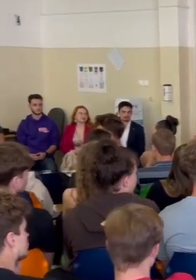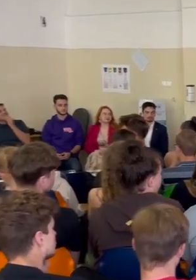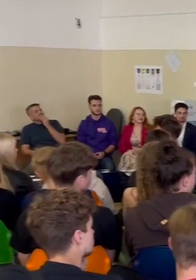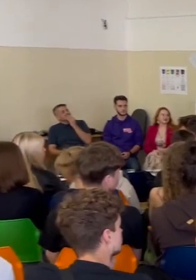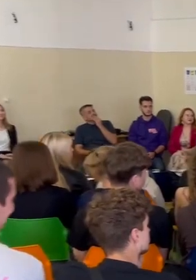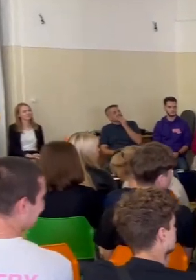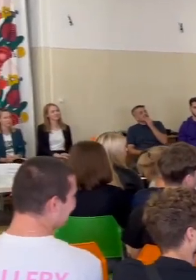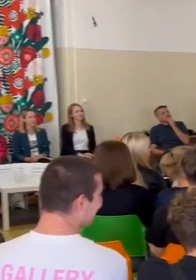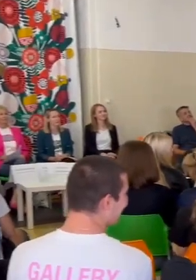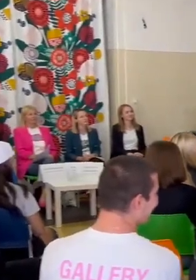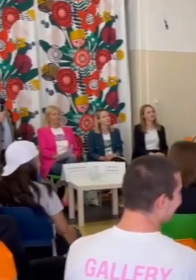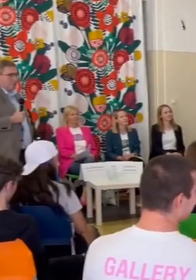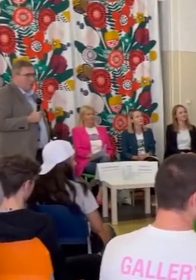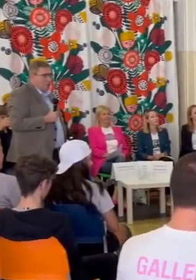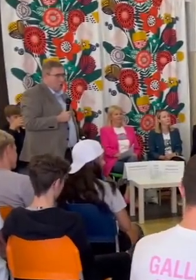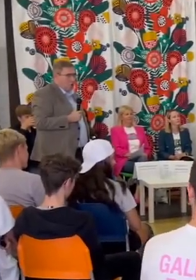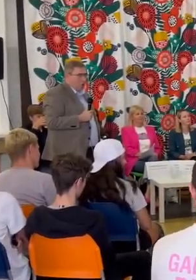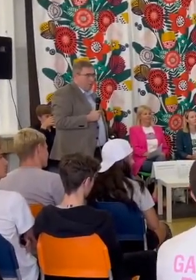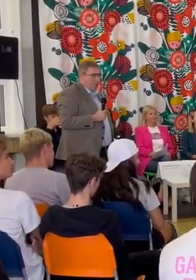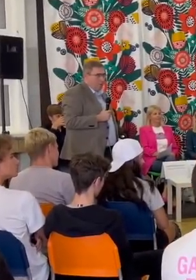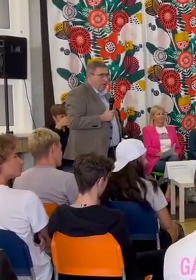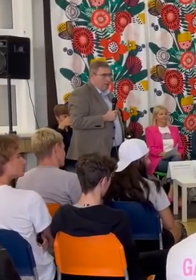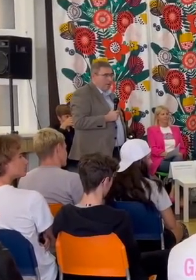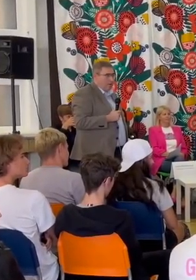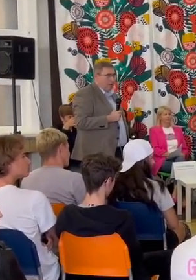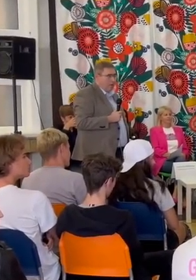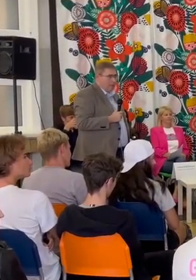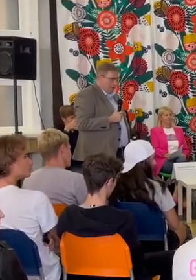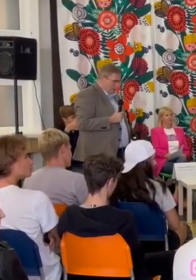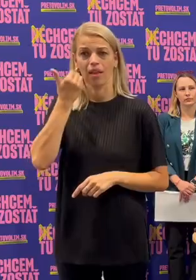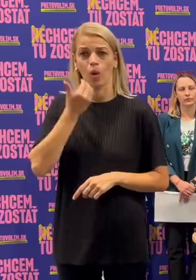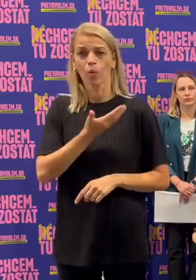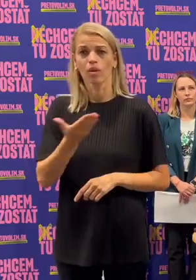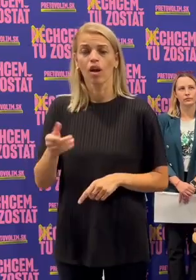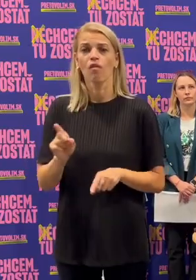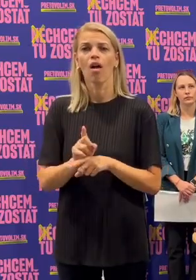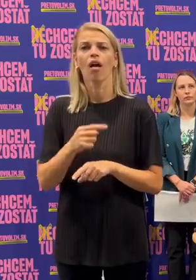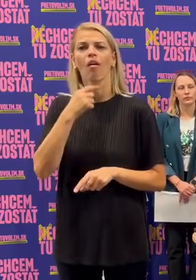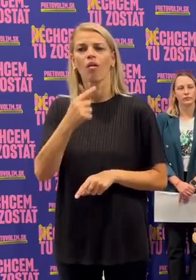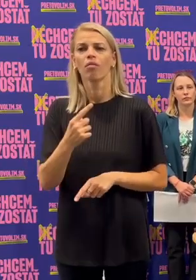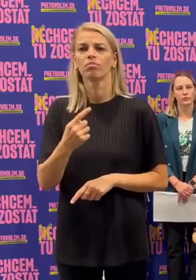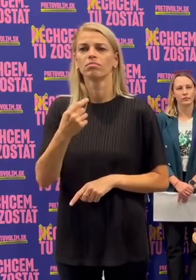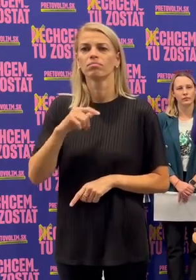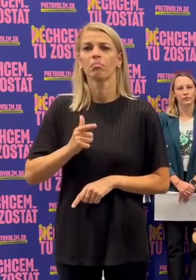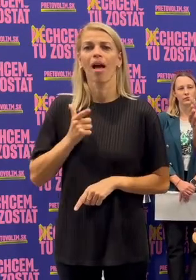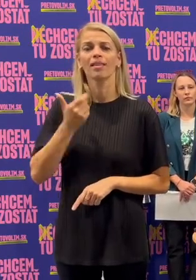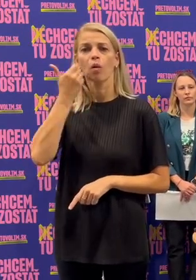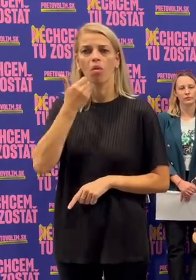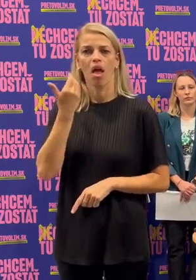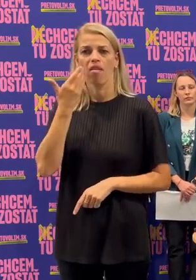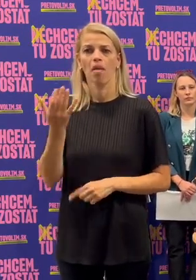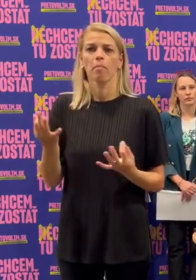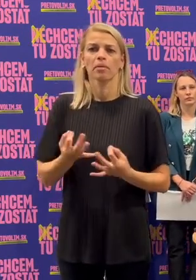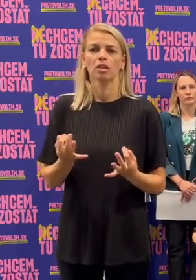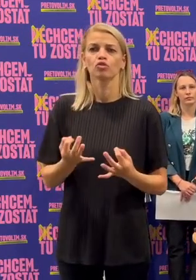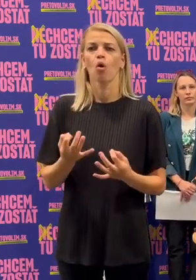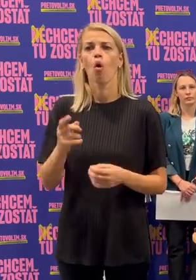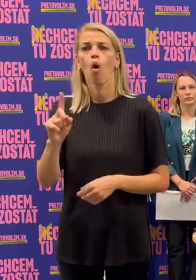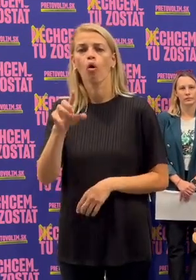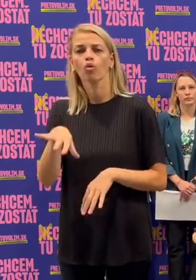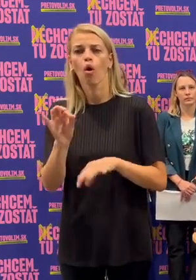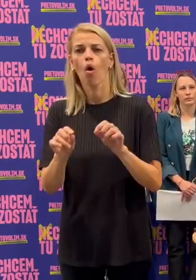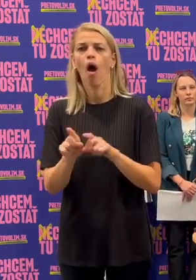snažia zhodiť práve mladých ľudí a hovoria aj vrstvy spoločnosti, že mladí ľudia nevedia, prečo volia, koho volia a že sú